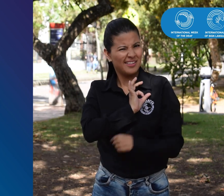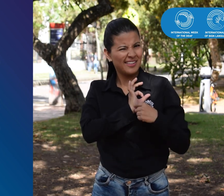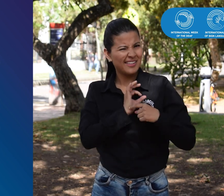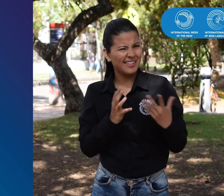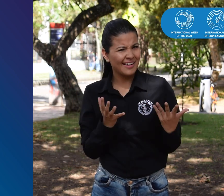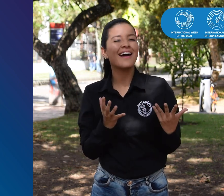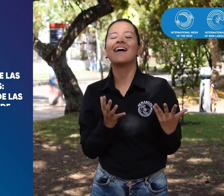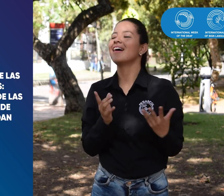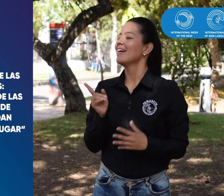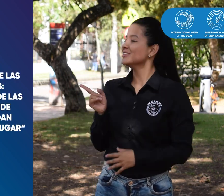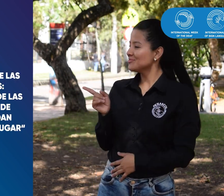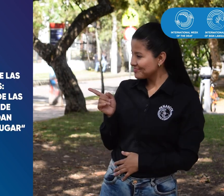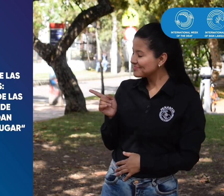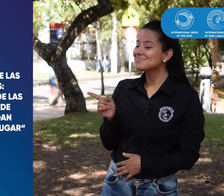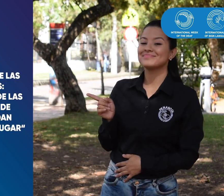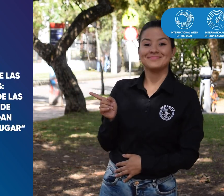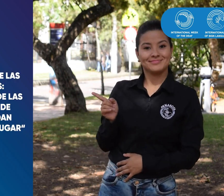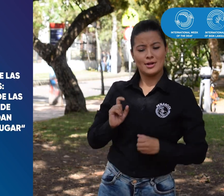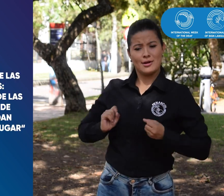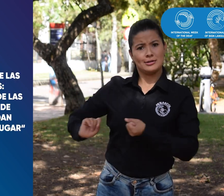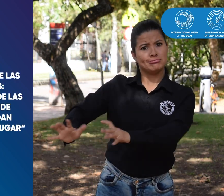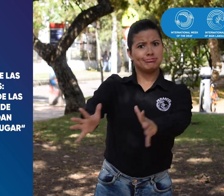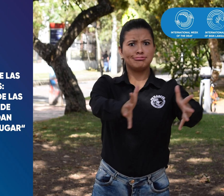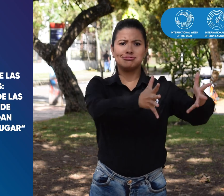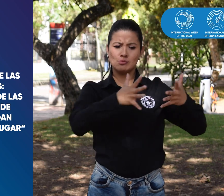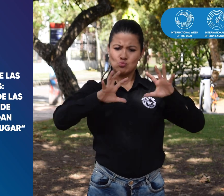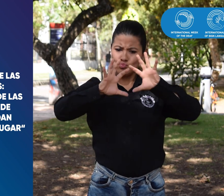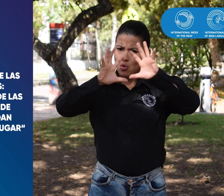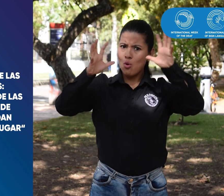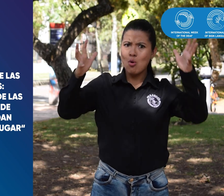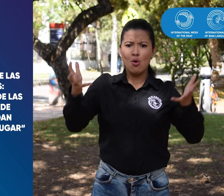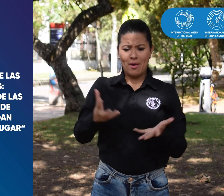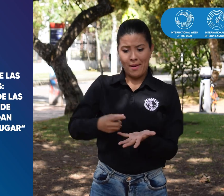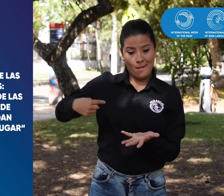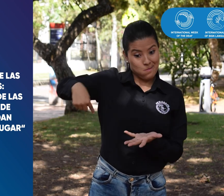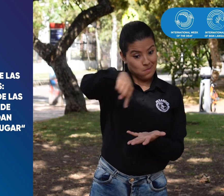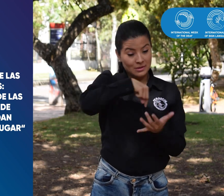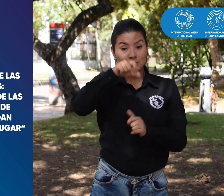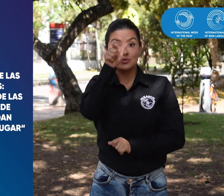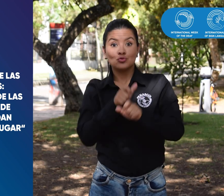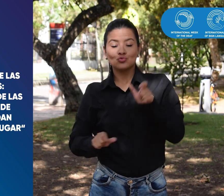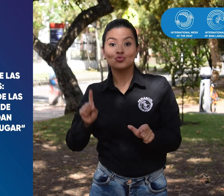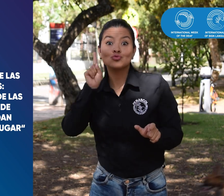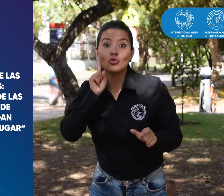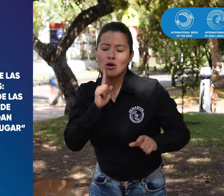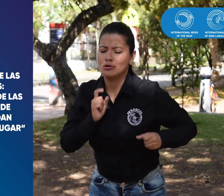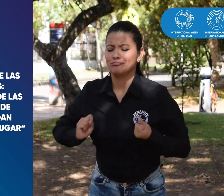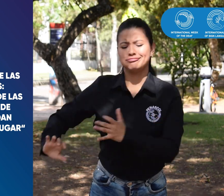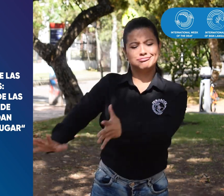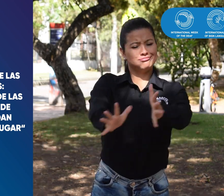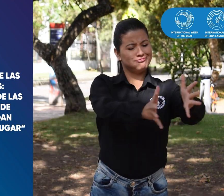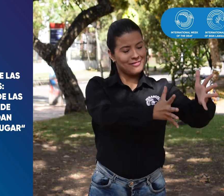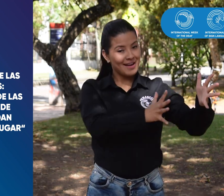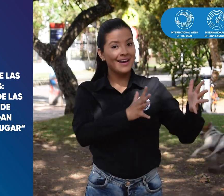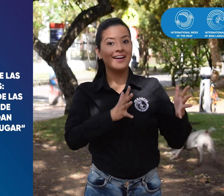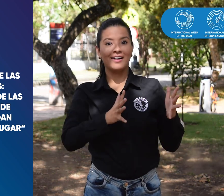celebramos hoy sábado por un mundo donde las personas sordas de todas partes puedan enseñar en cualquier